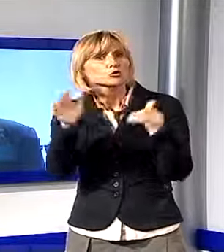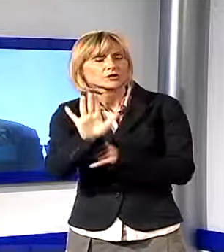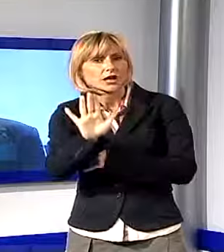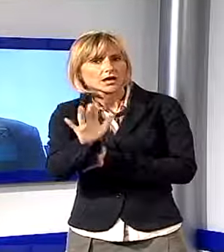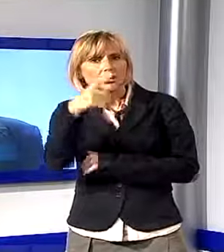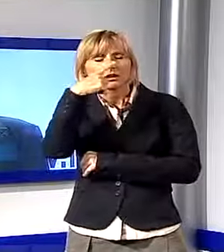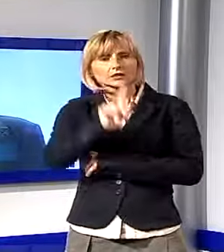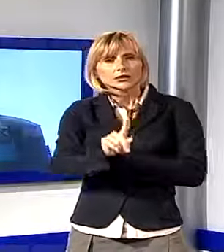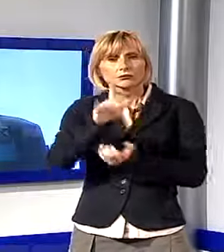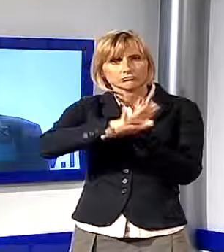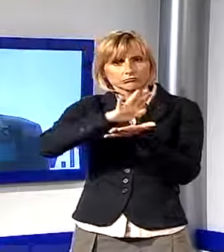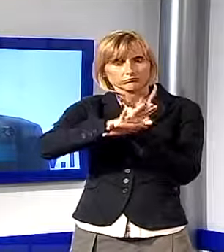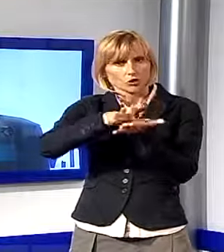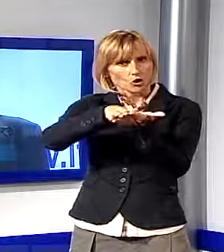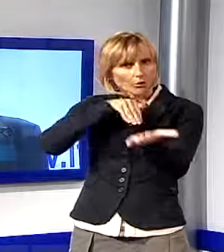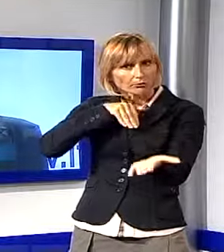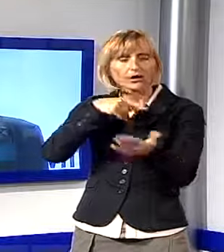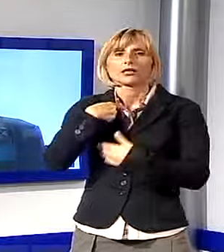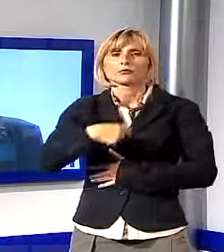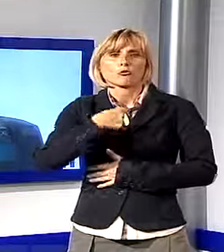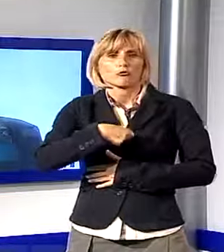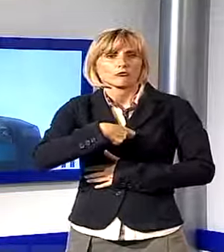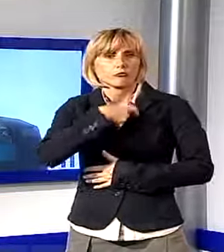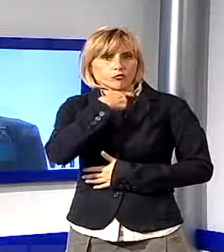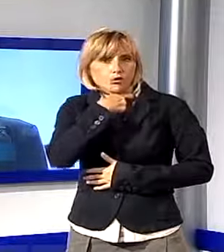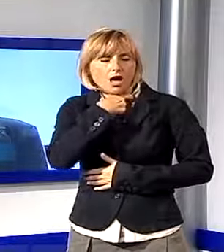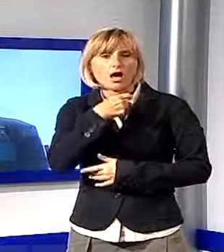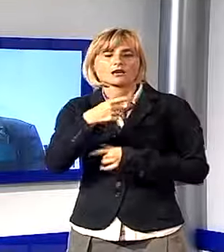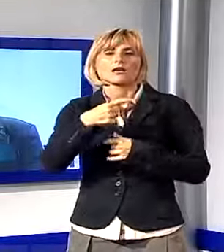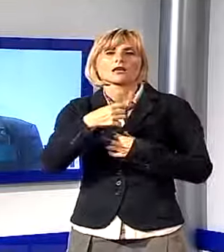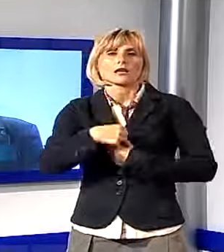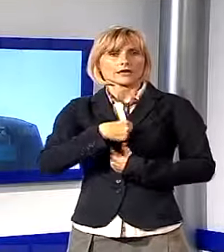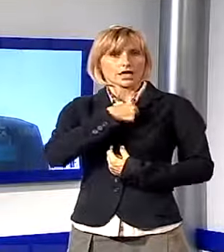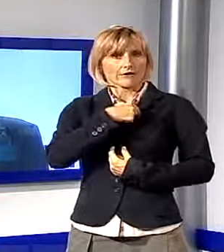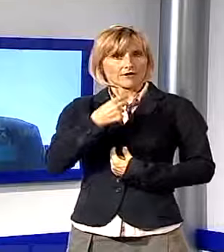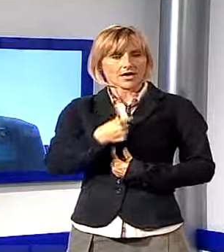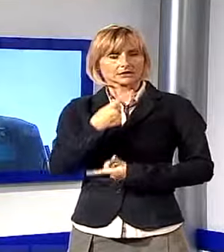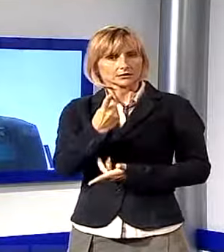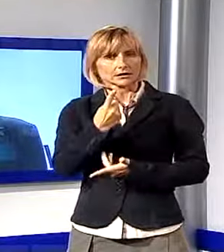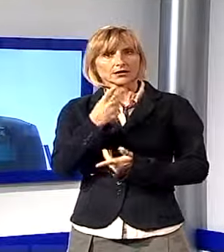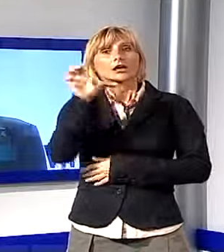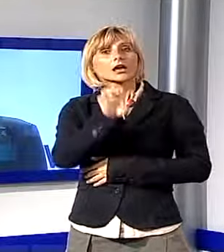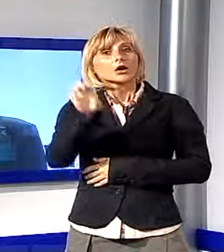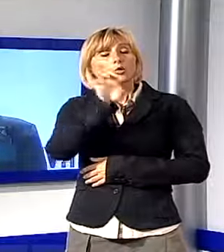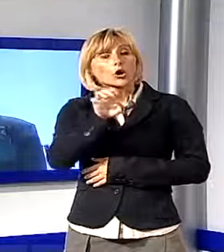classiche riproduzioni, alle cravatte, ai foulard, eccetera. Ecco, in Europa oggi i soldi passano da questa